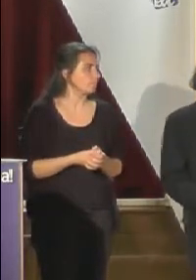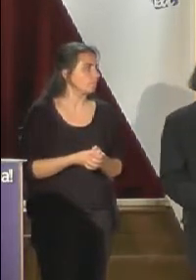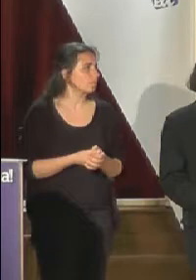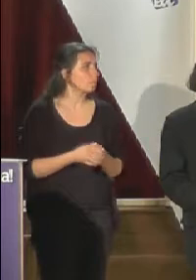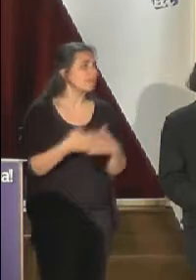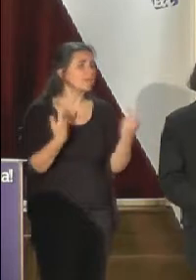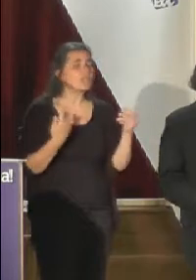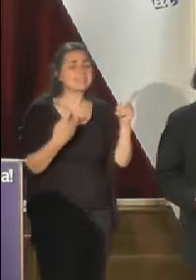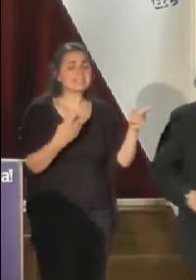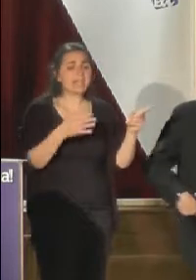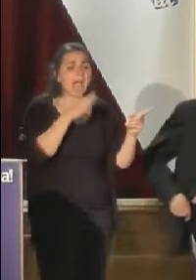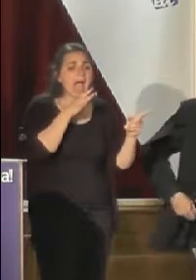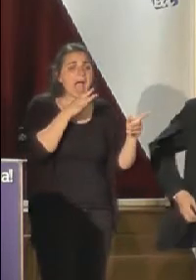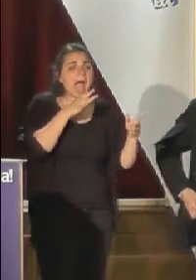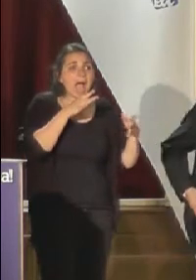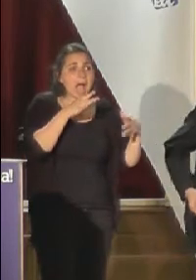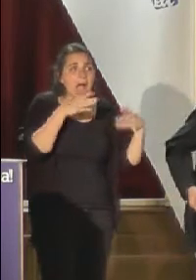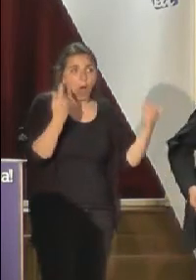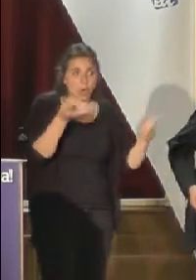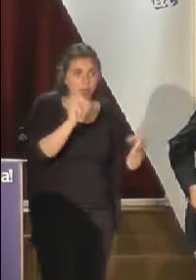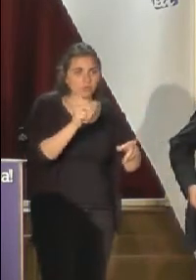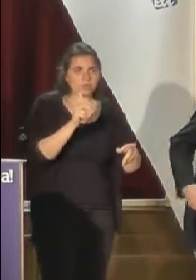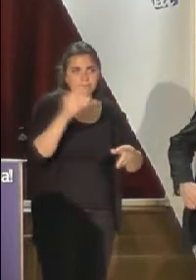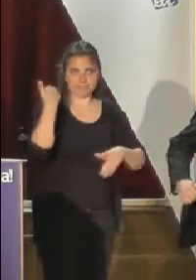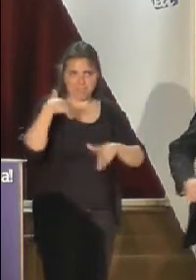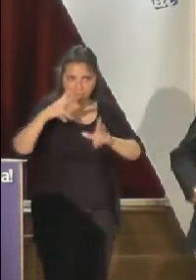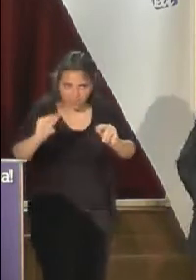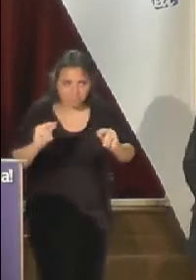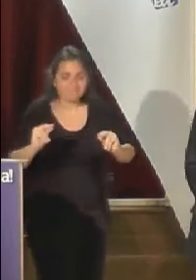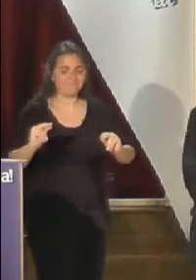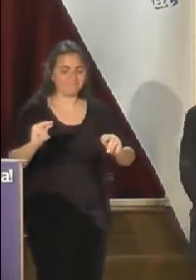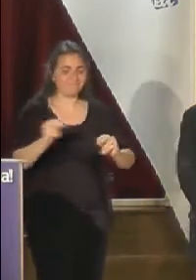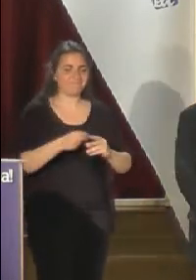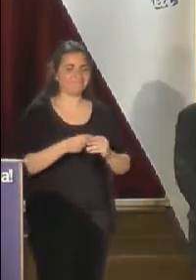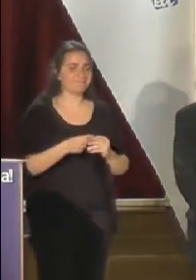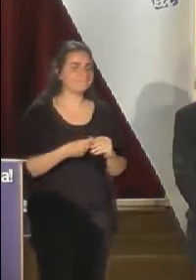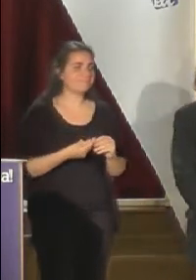Pois esta vez non. Decían, despois, remato,